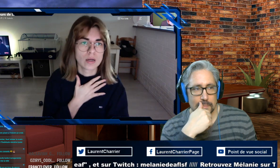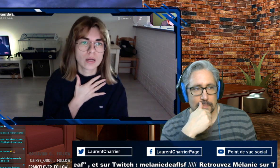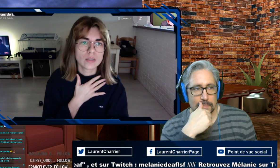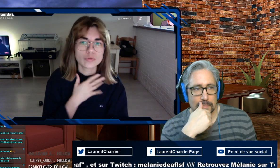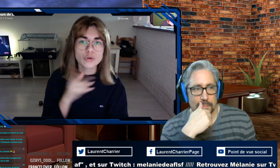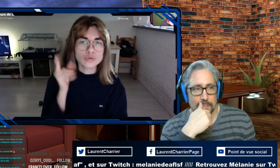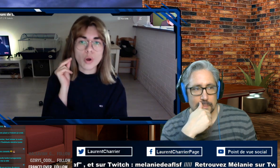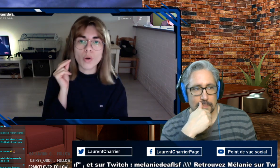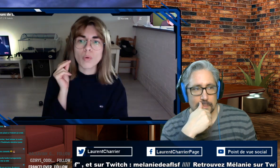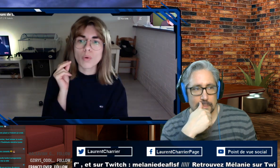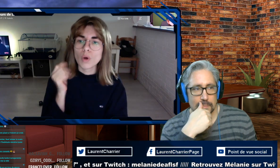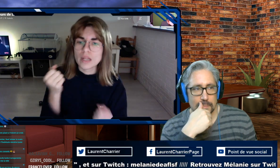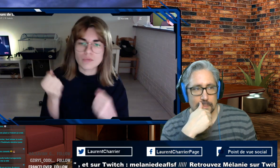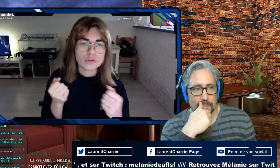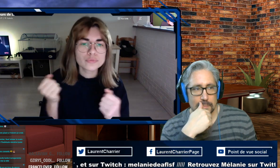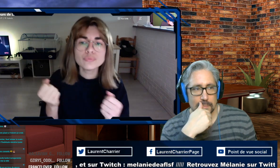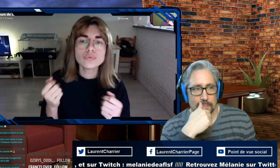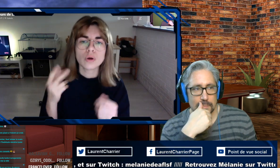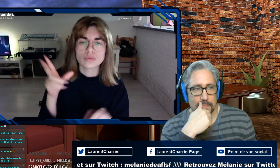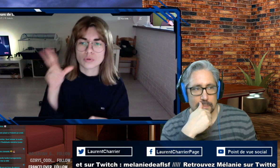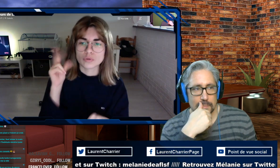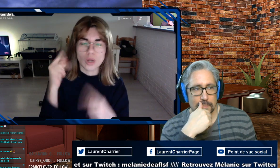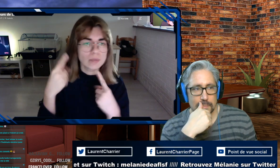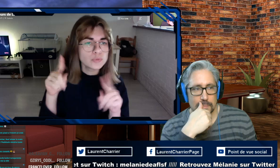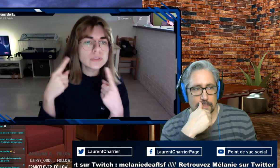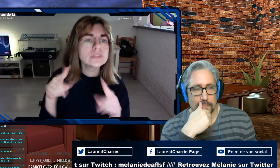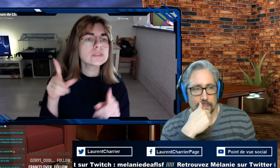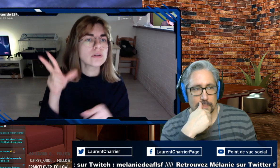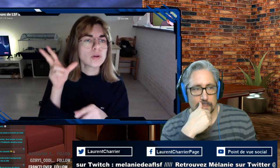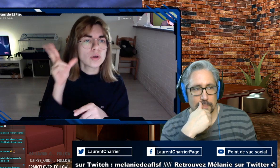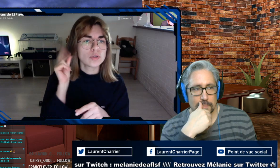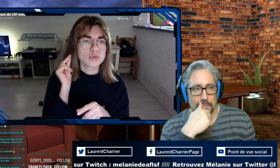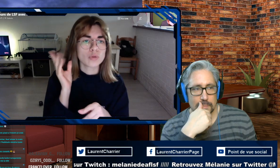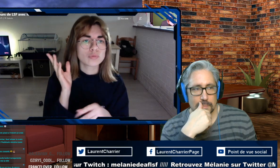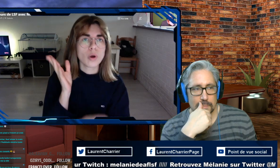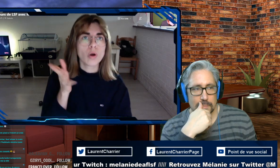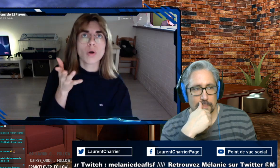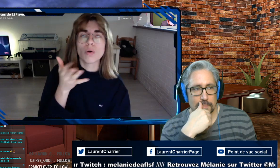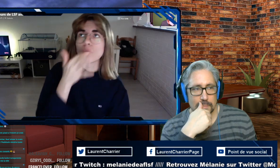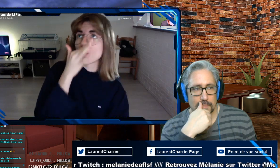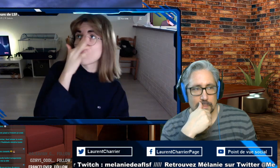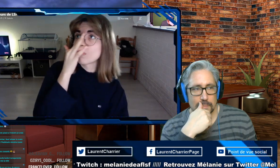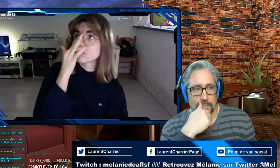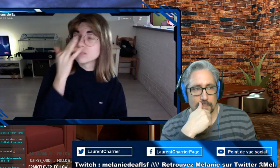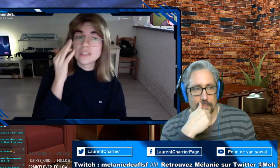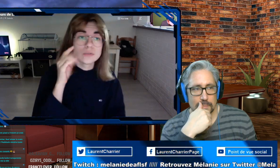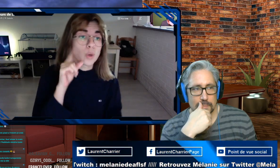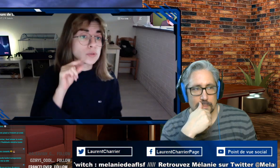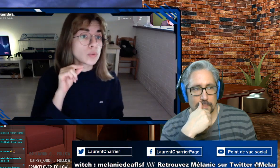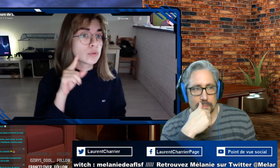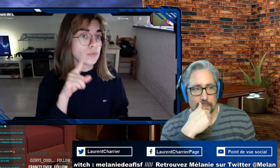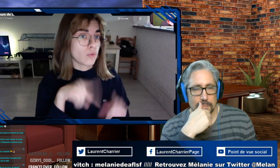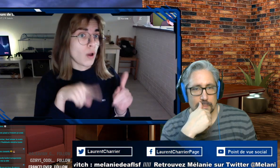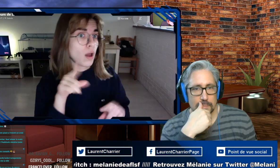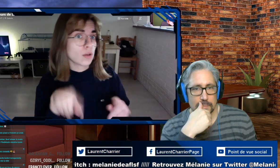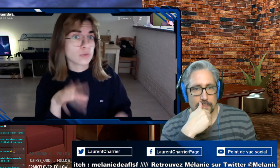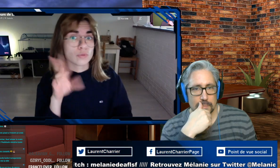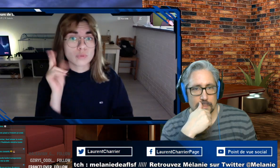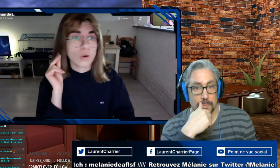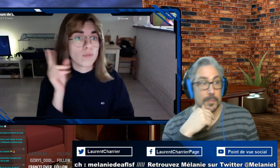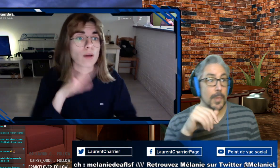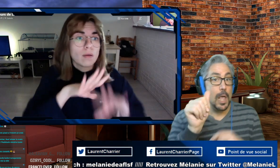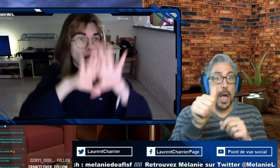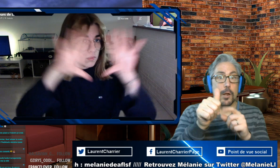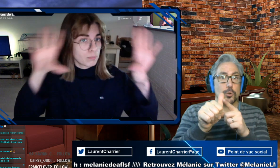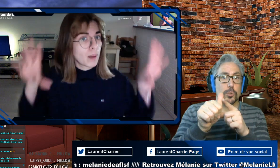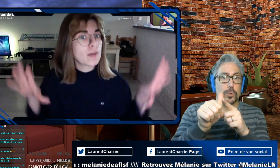moi. J'entends les voitures, j'entends la musique, j'entends les oiseaux, des fois,